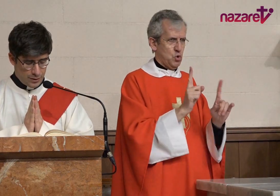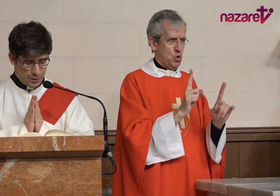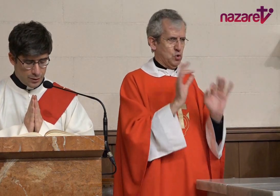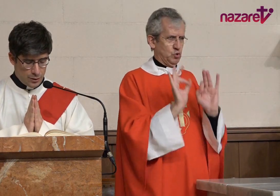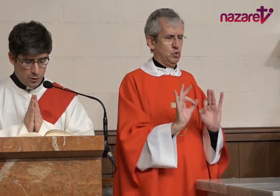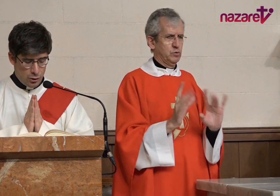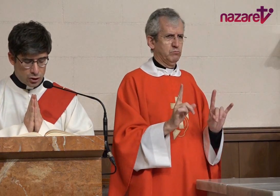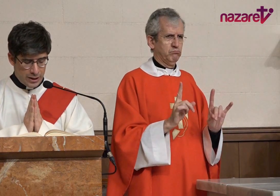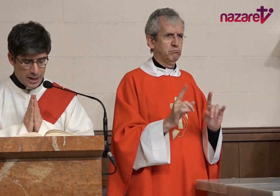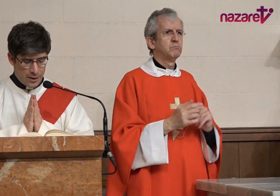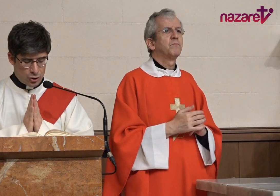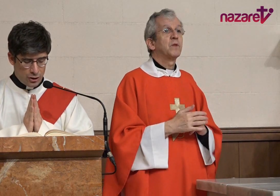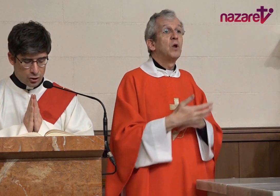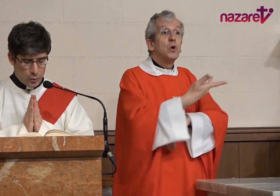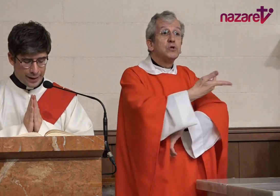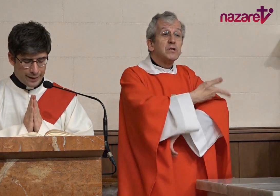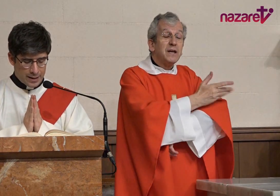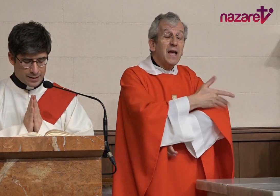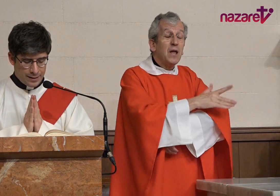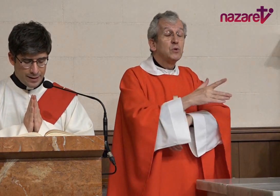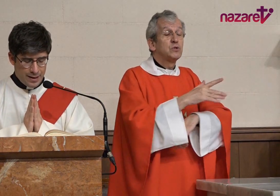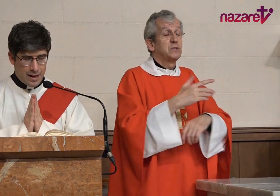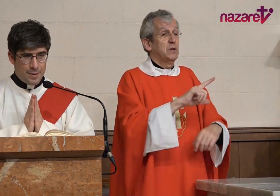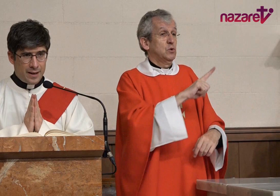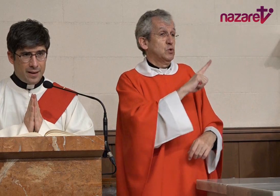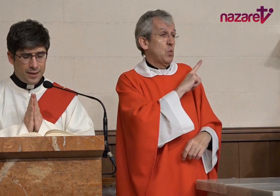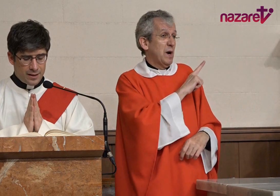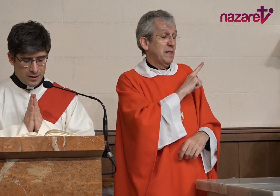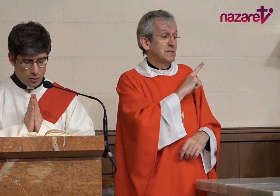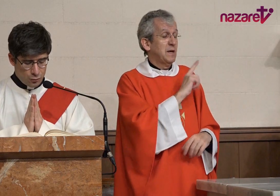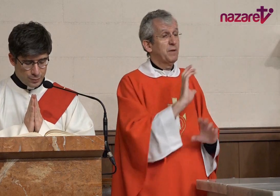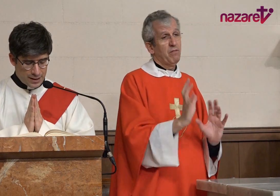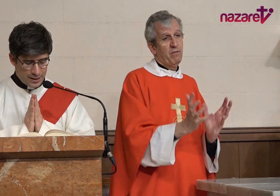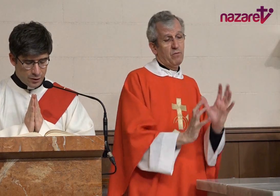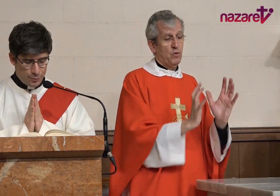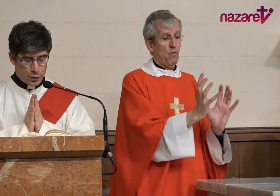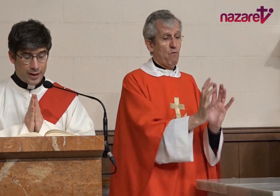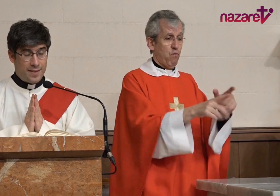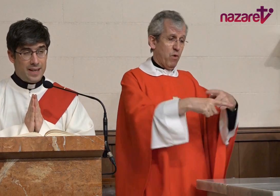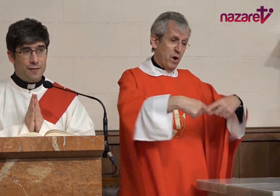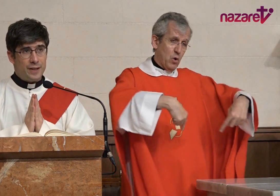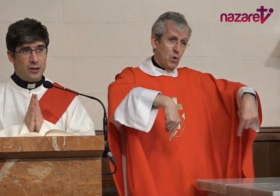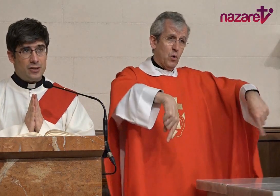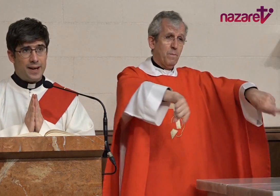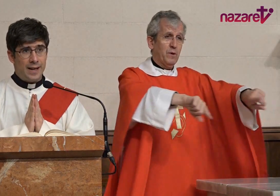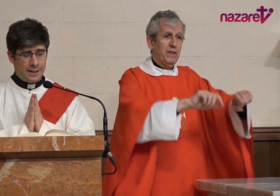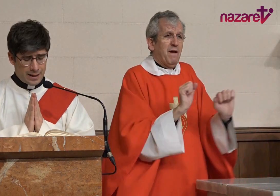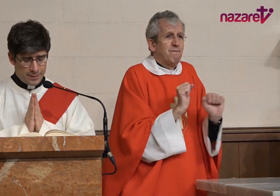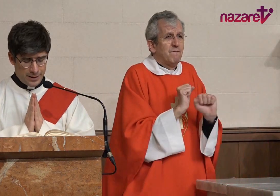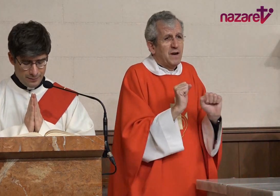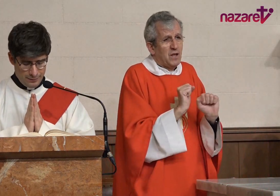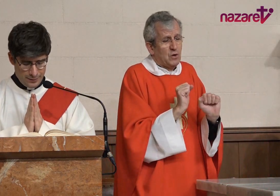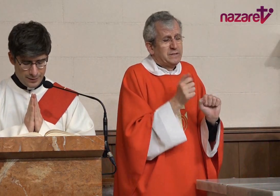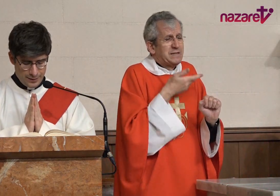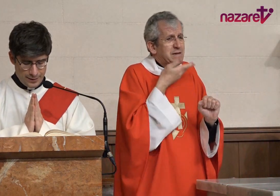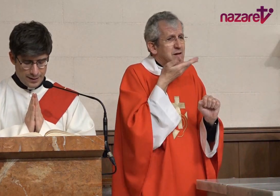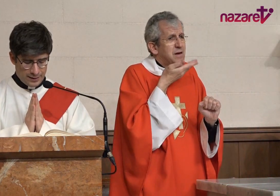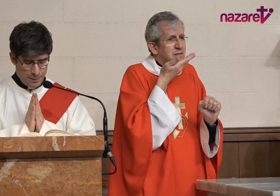soy. Los criados y los guardias habían encendido un brasero porque hacía frío y se